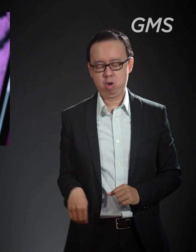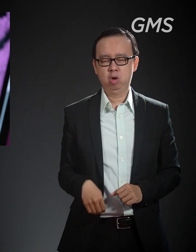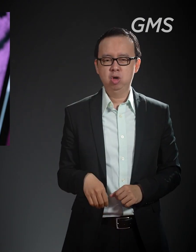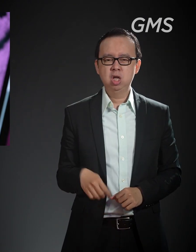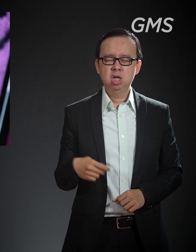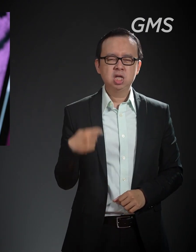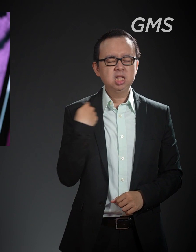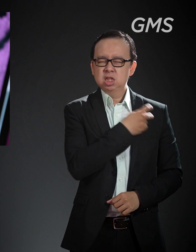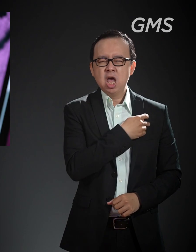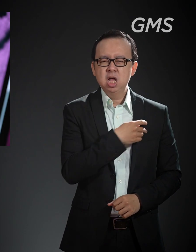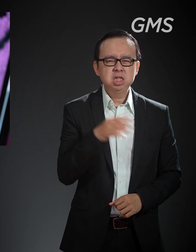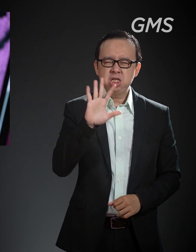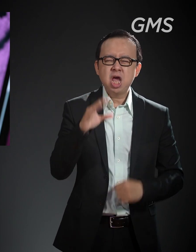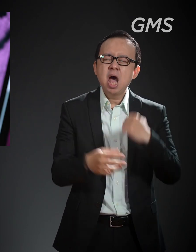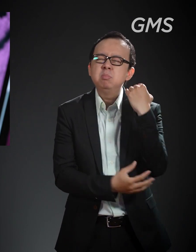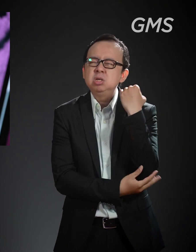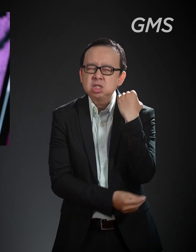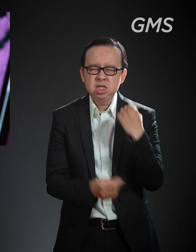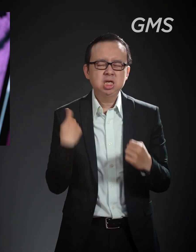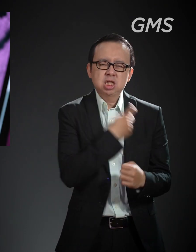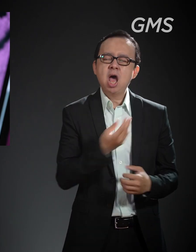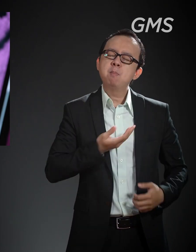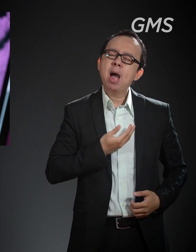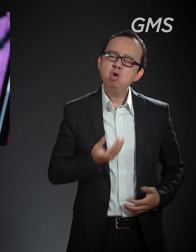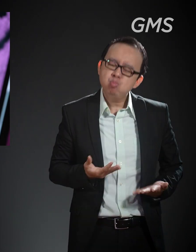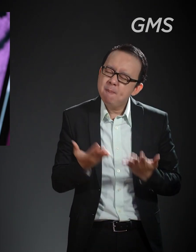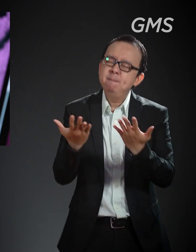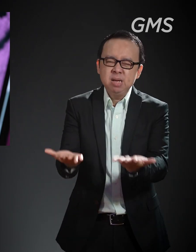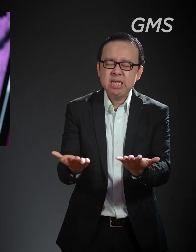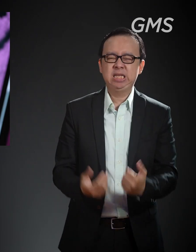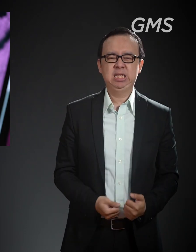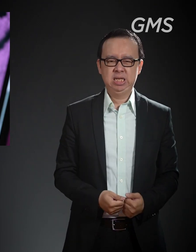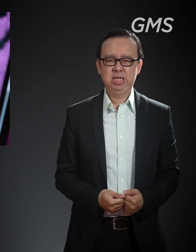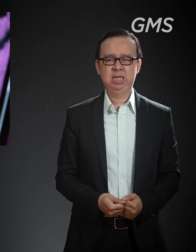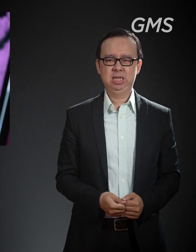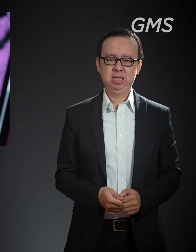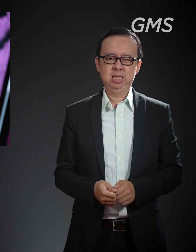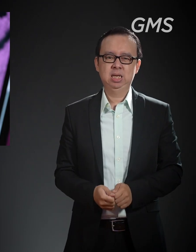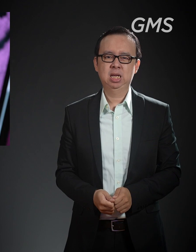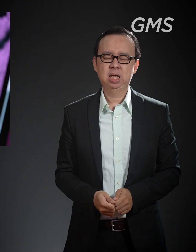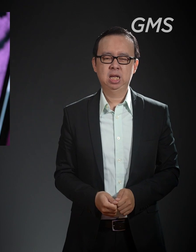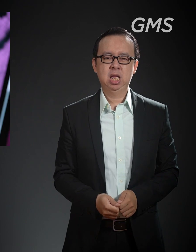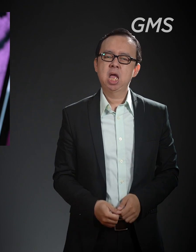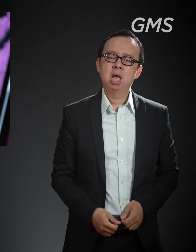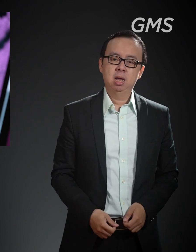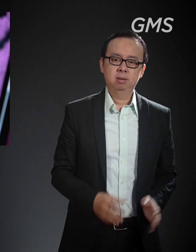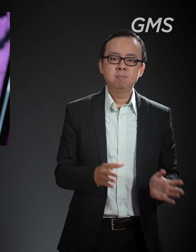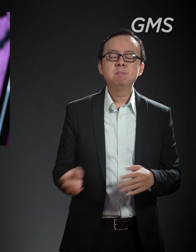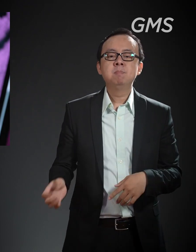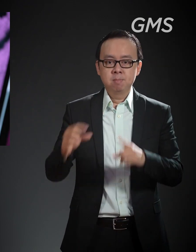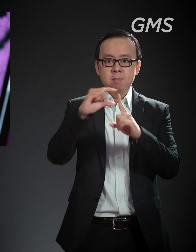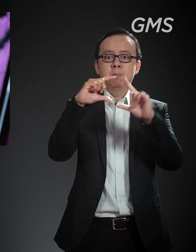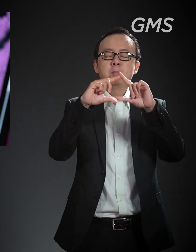bangkit kembali. Dan ketika ada kesempatan untuk memberi, karena Paulus sedang mengumpulkan dana untuk membantu jemaat